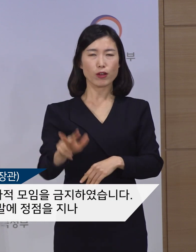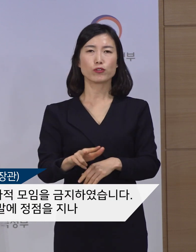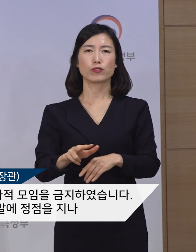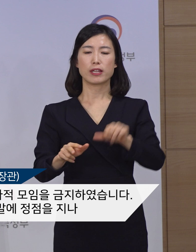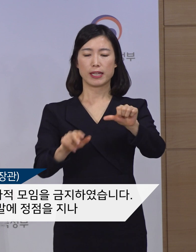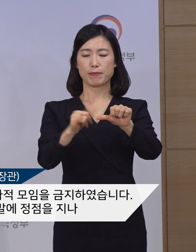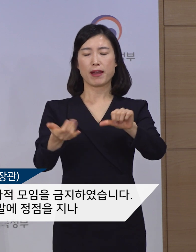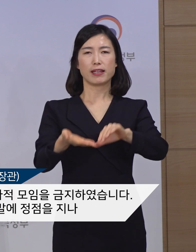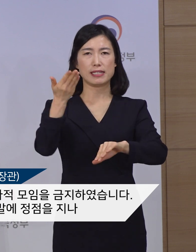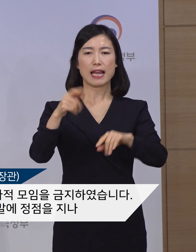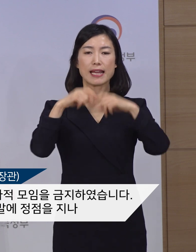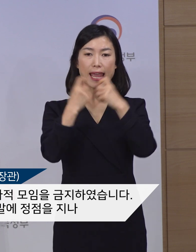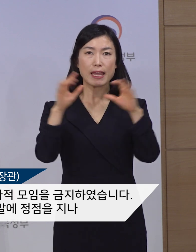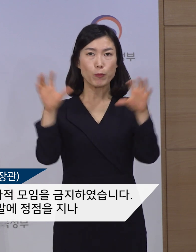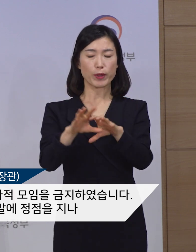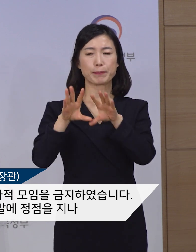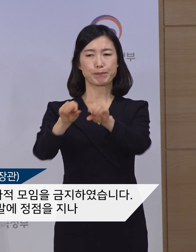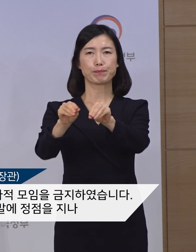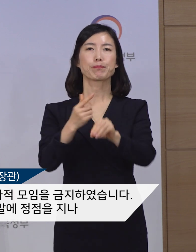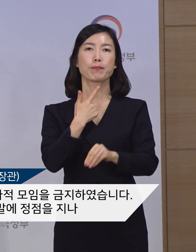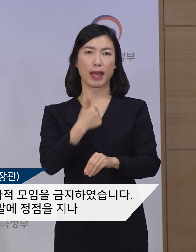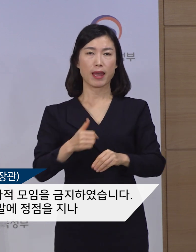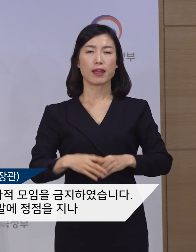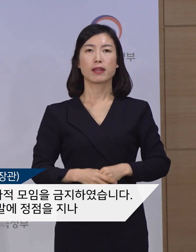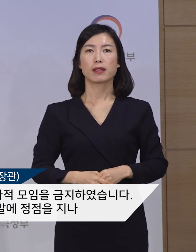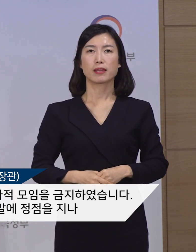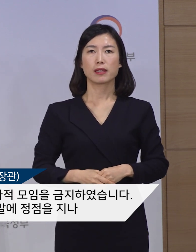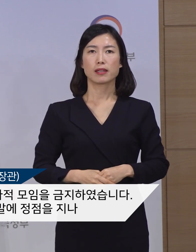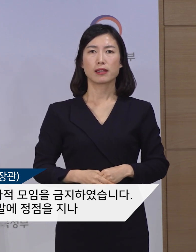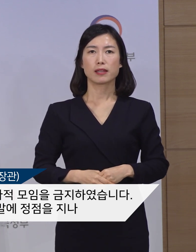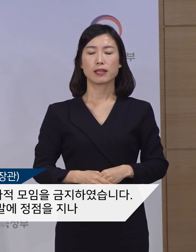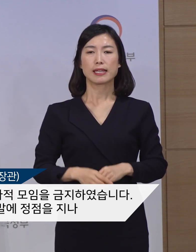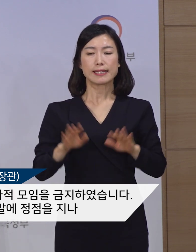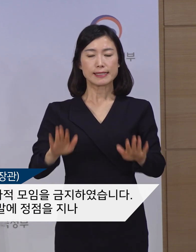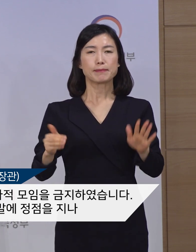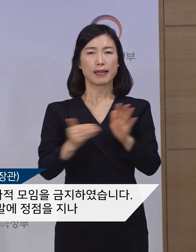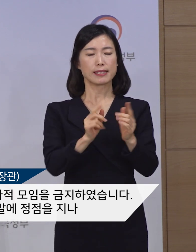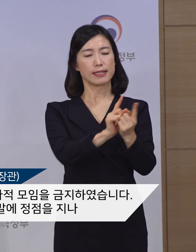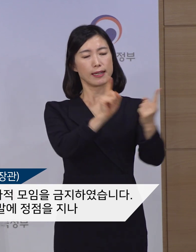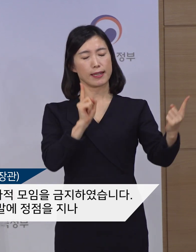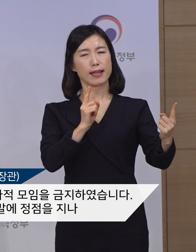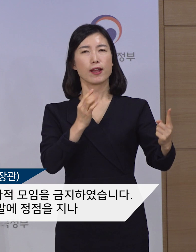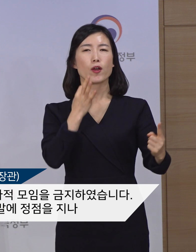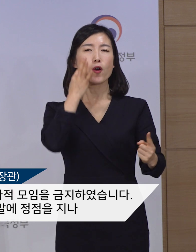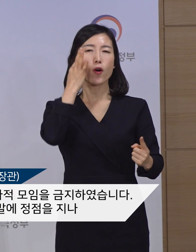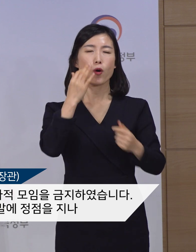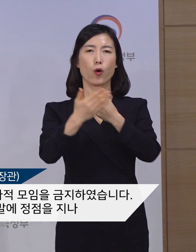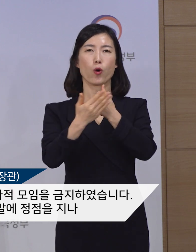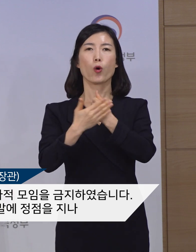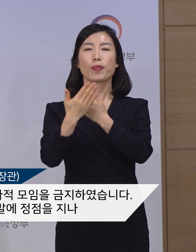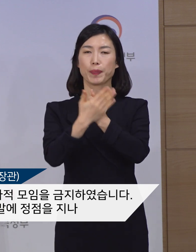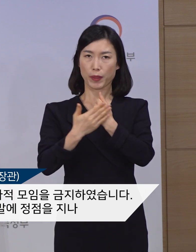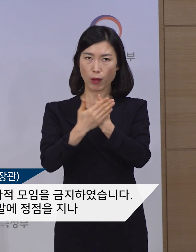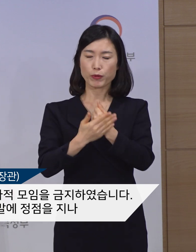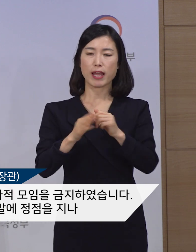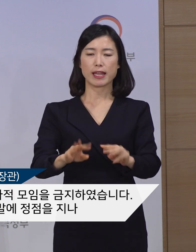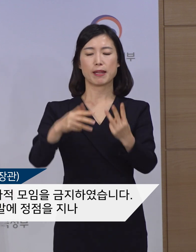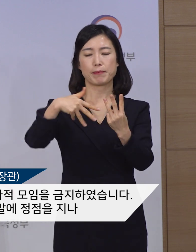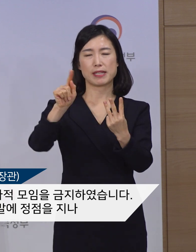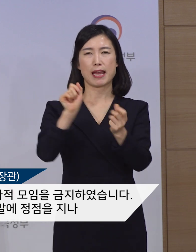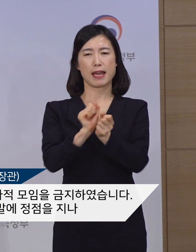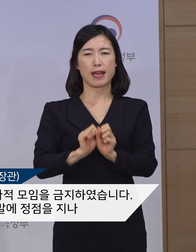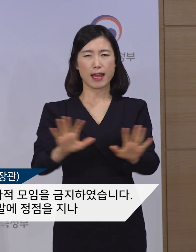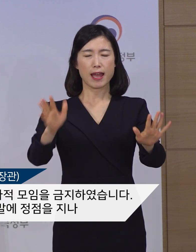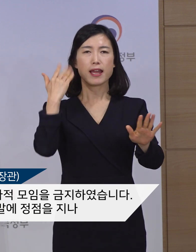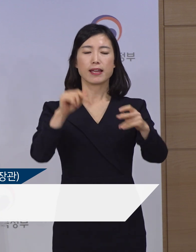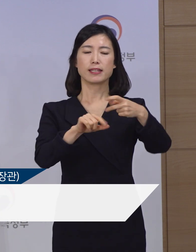전국적으로 5명부터의 사적 모임을 금지하였습니다. 그간 거리두기의 노력으로 3차 유행은 12월